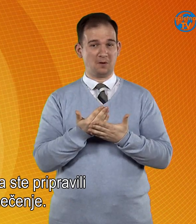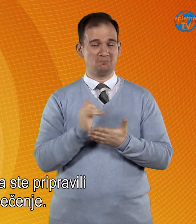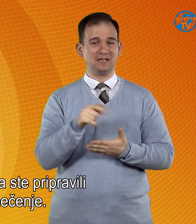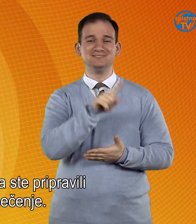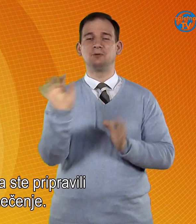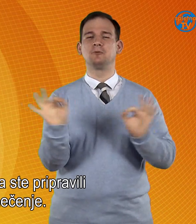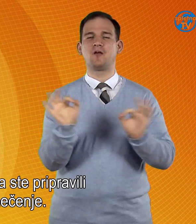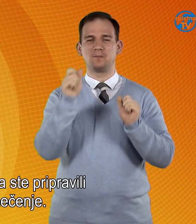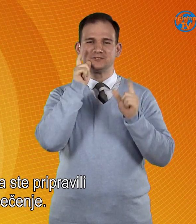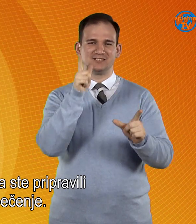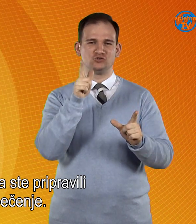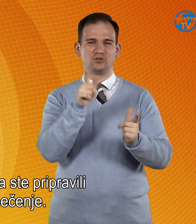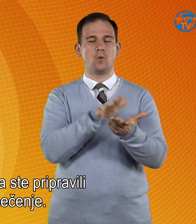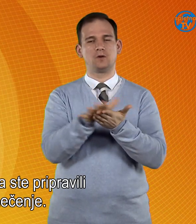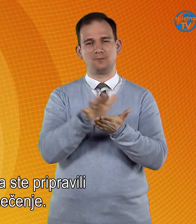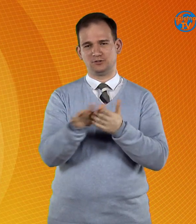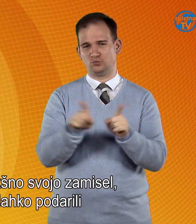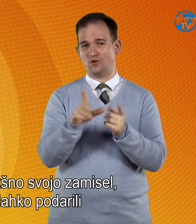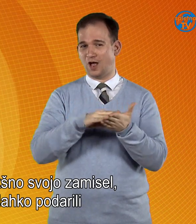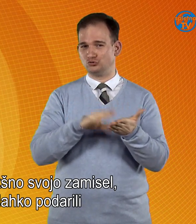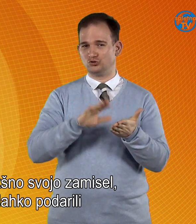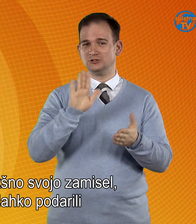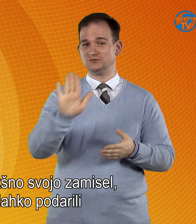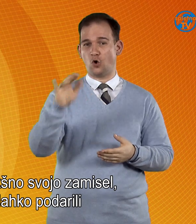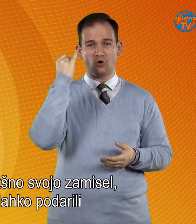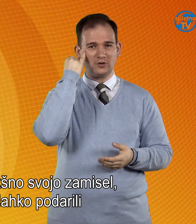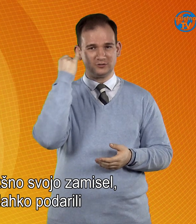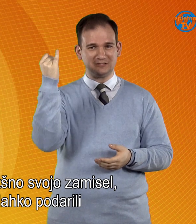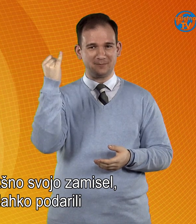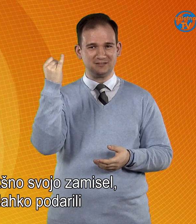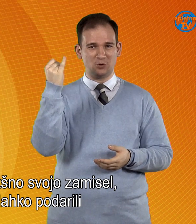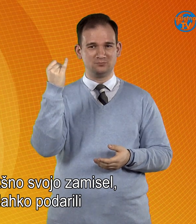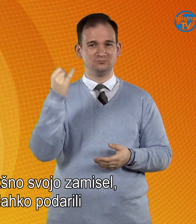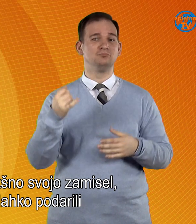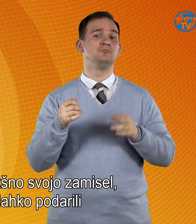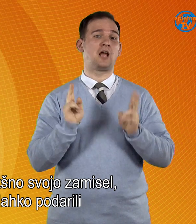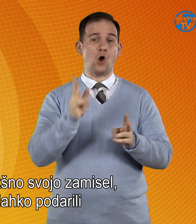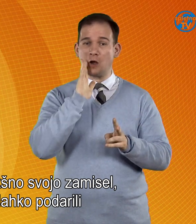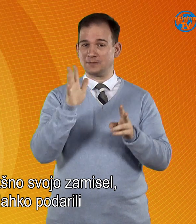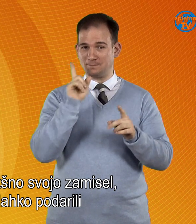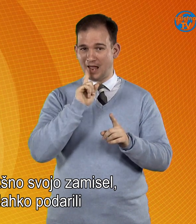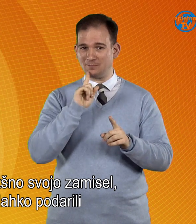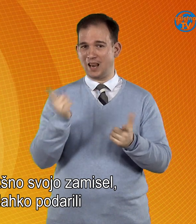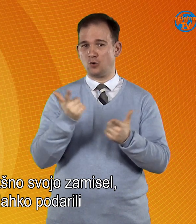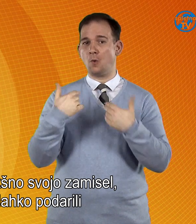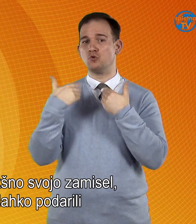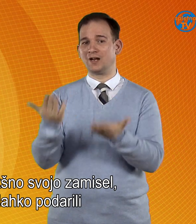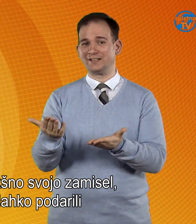Verjamem, da ste pripravili presenečenje. Uporabite tudi kakšno svojo zamisel, saj bi mami lahko podarili